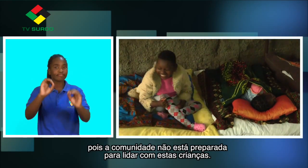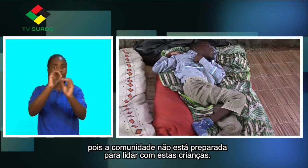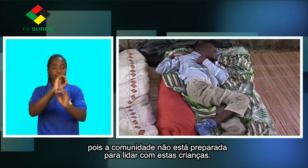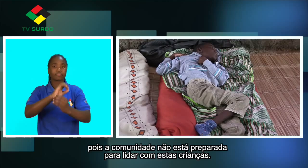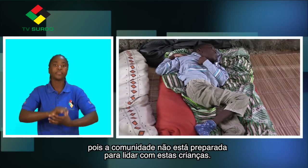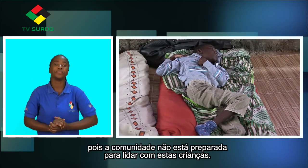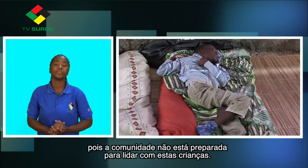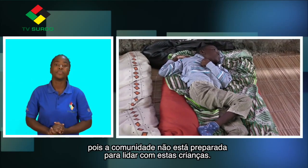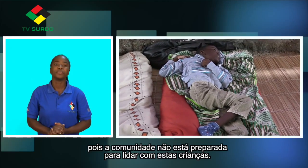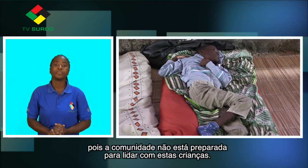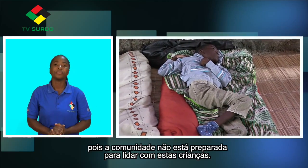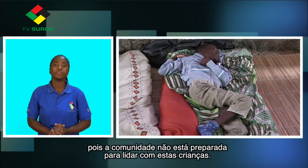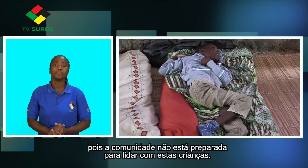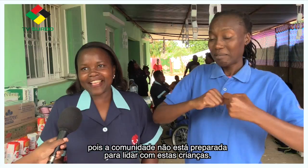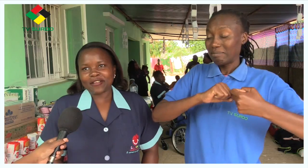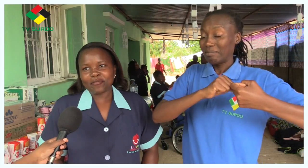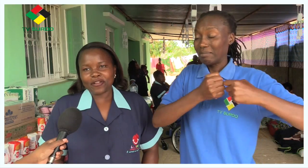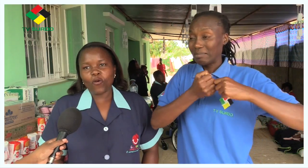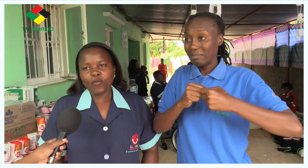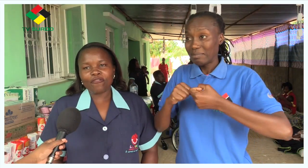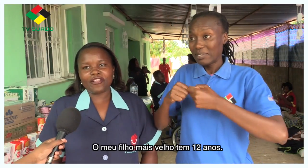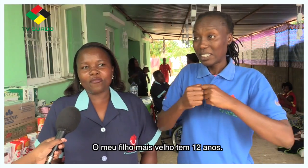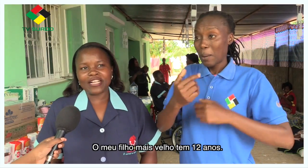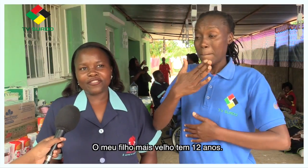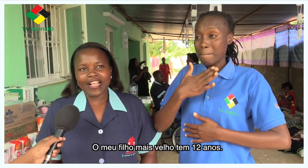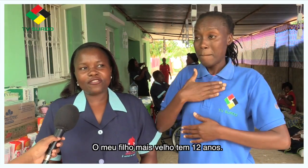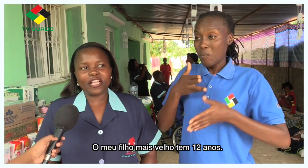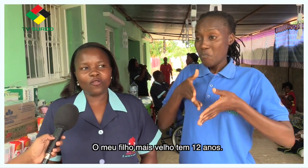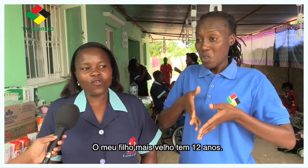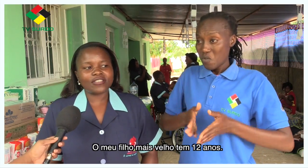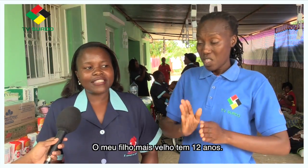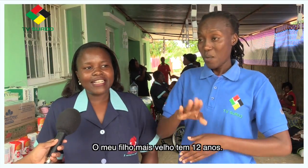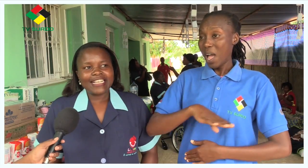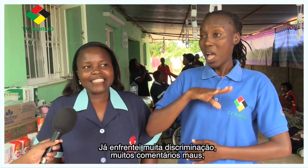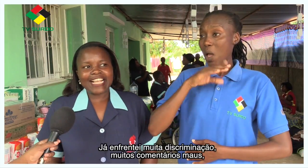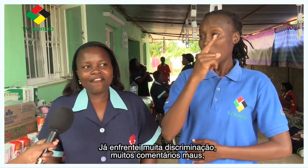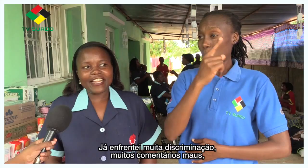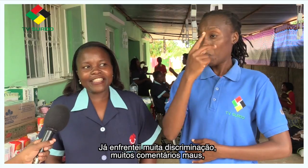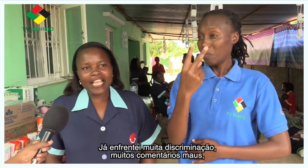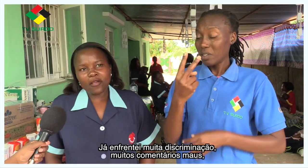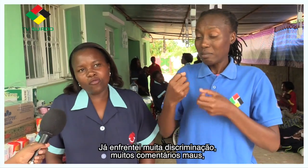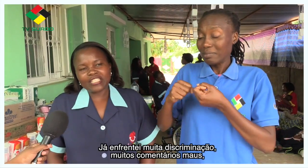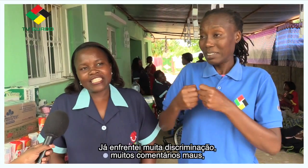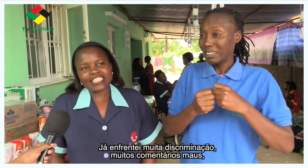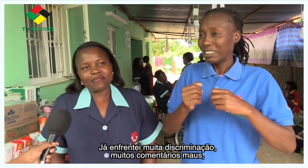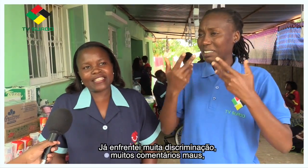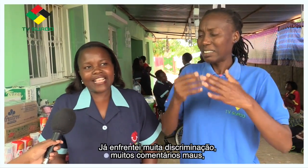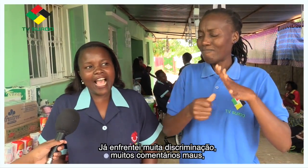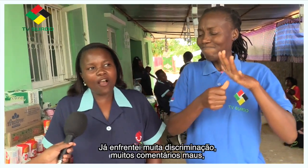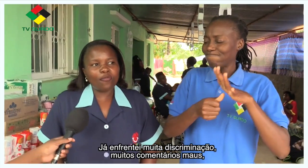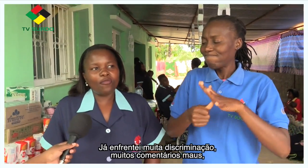não está preparada para lidar com estas crianças. Fico mais velho, tem 12. Já enfrentei muita